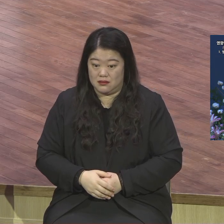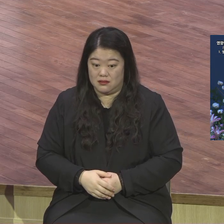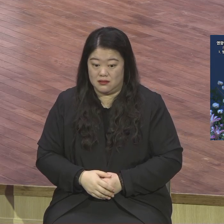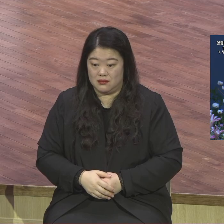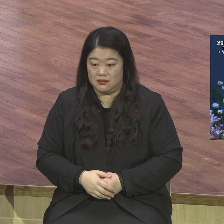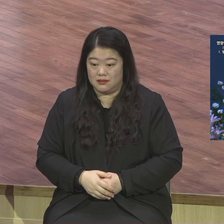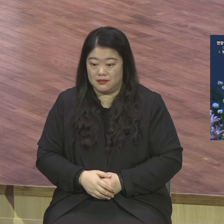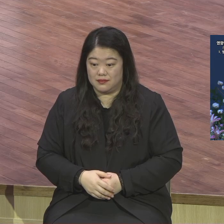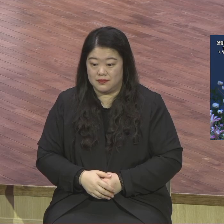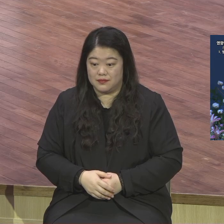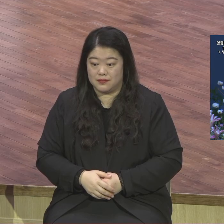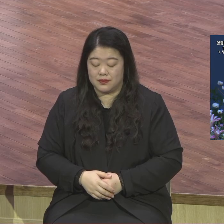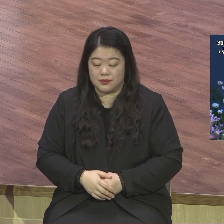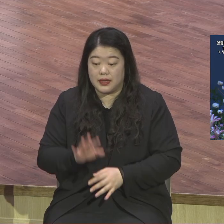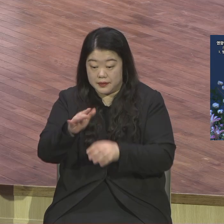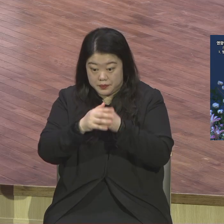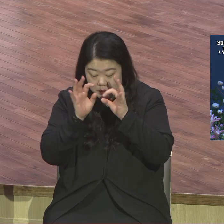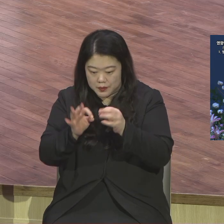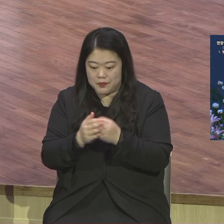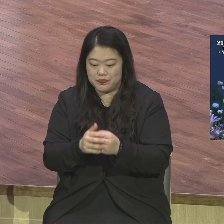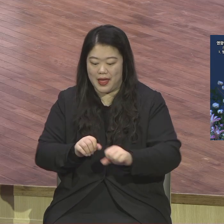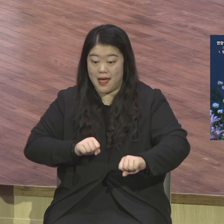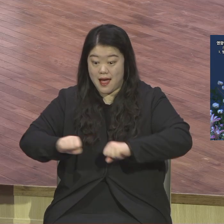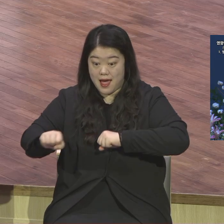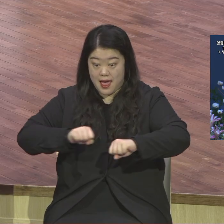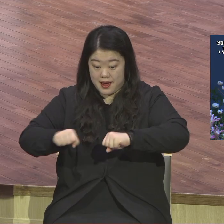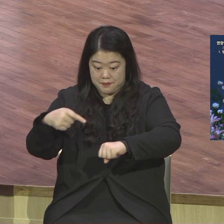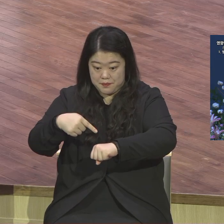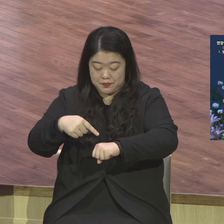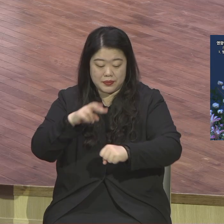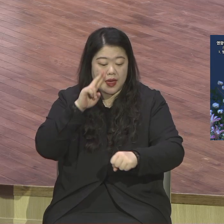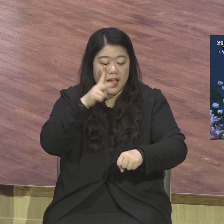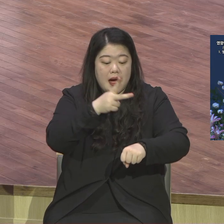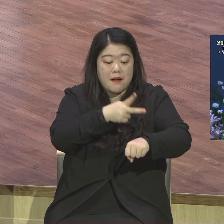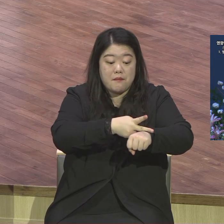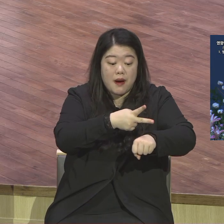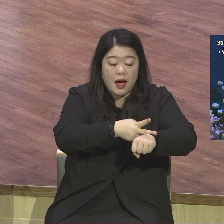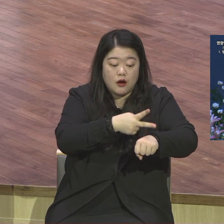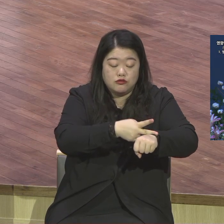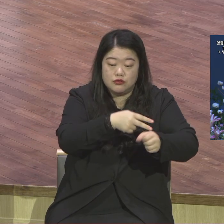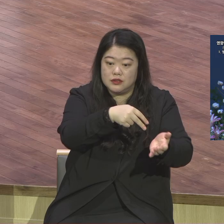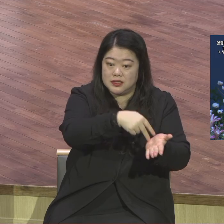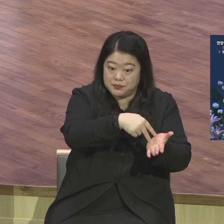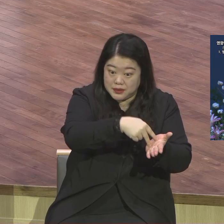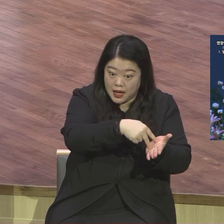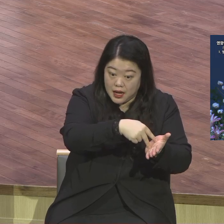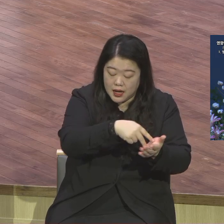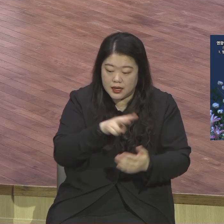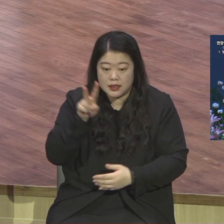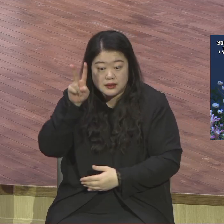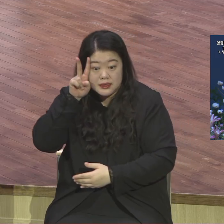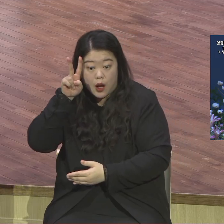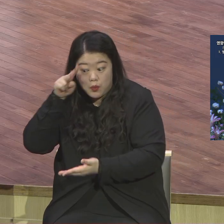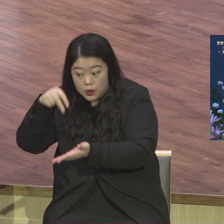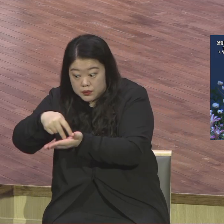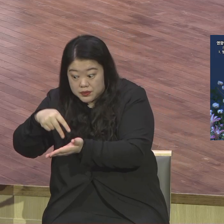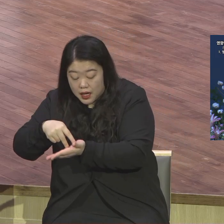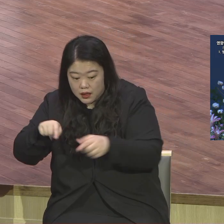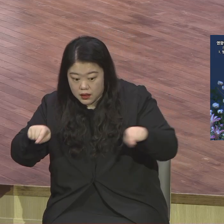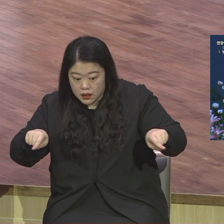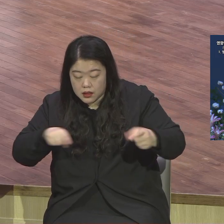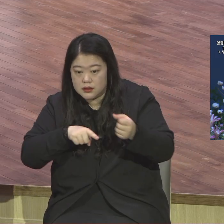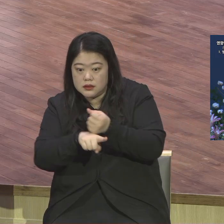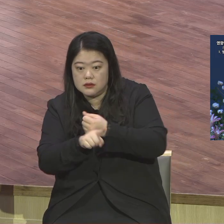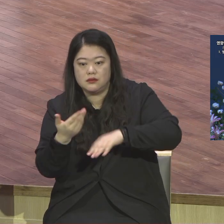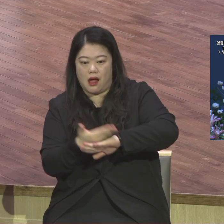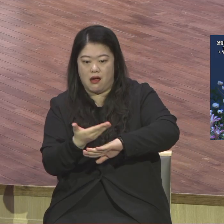언급하는 이 행위라는 단어와 야고보가 말하는 행함은 본질적으로 다른 관점에서 표현하고 있는 겁니다.